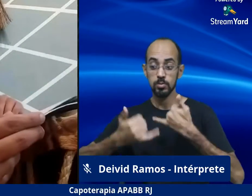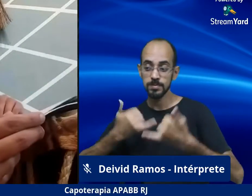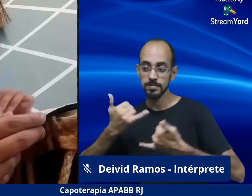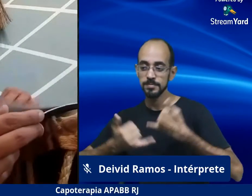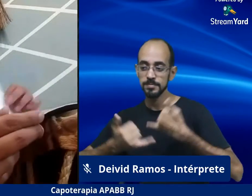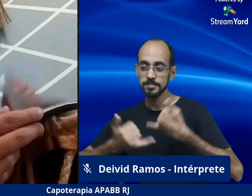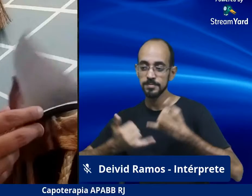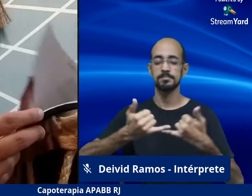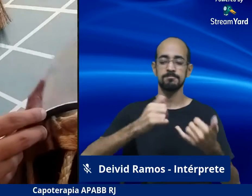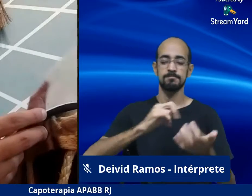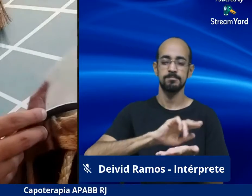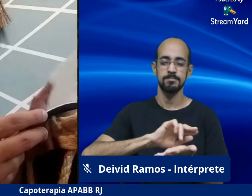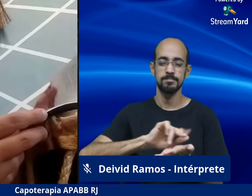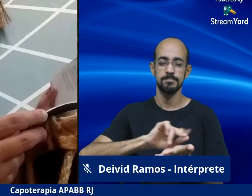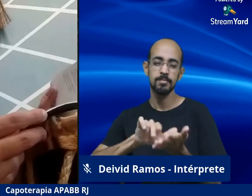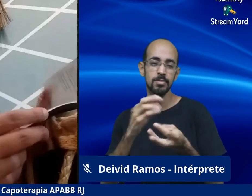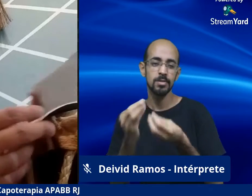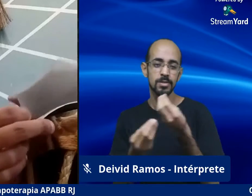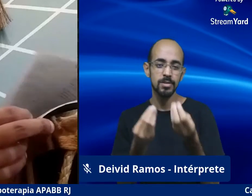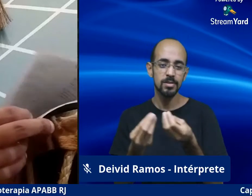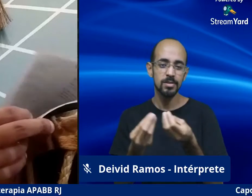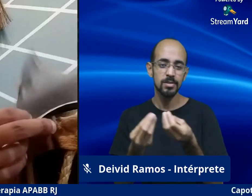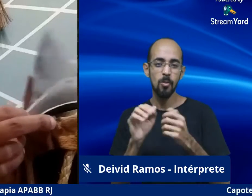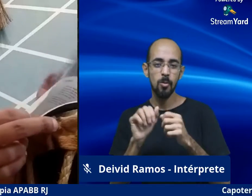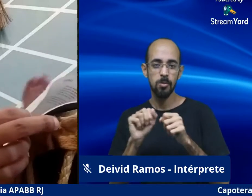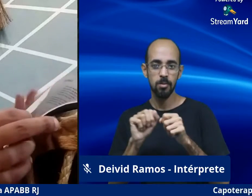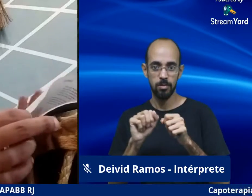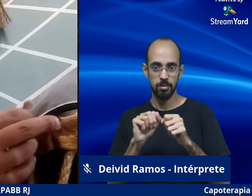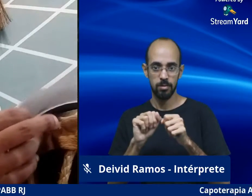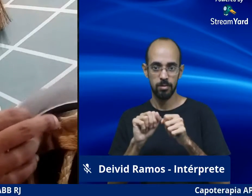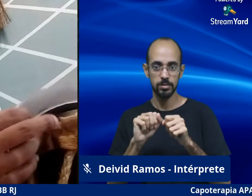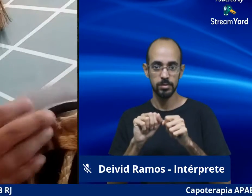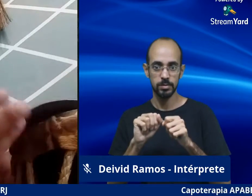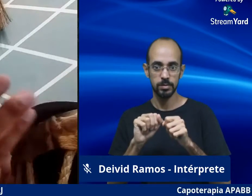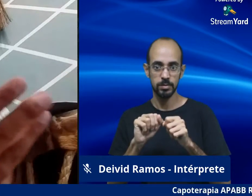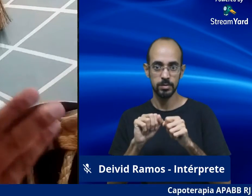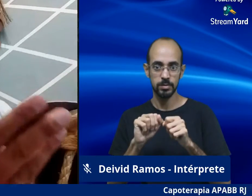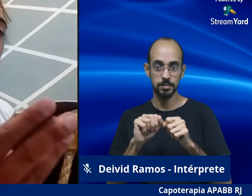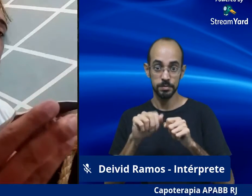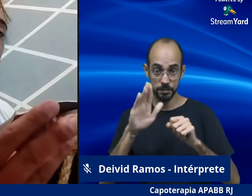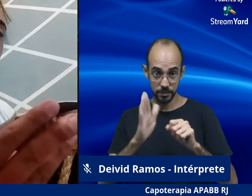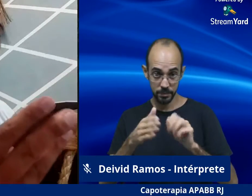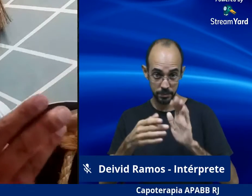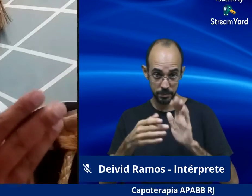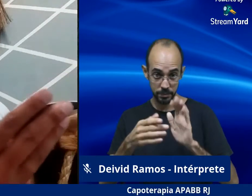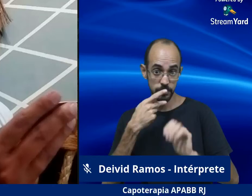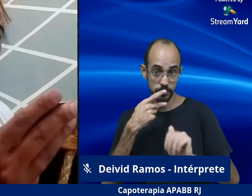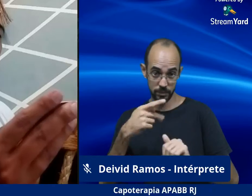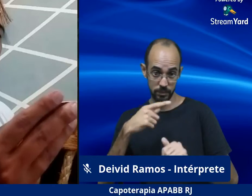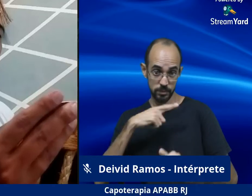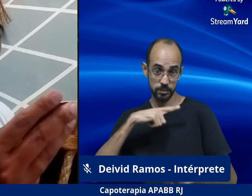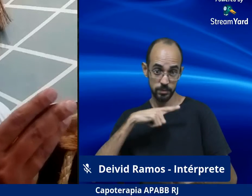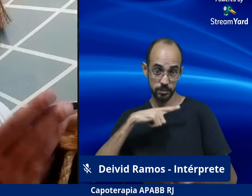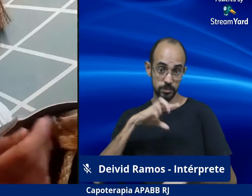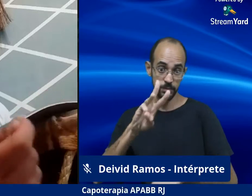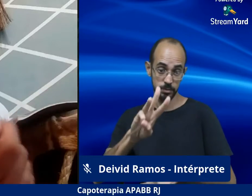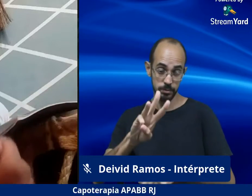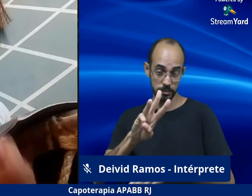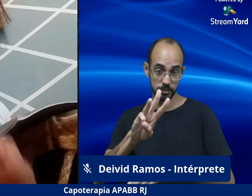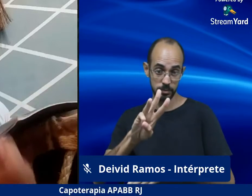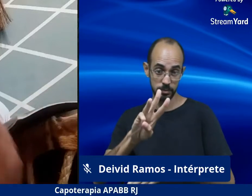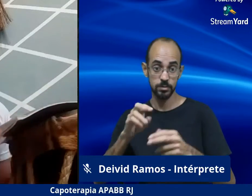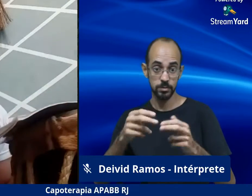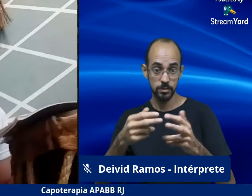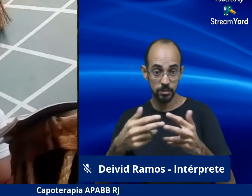isso? Né? Eu já falei para vocês que a gente tem, né, 3 instrumentos, os principais, que é